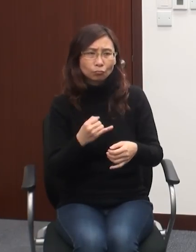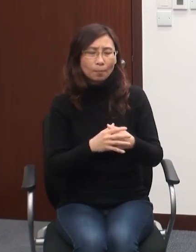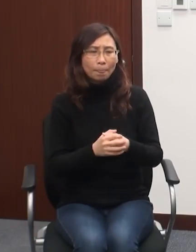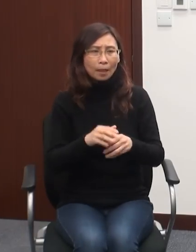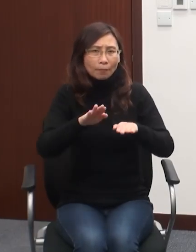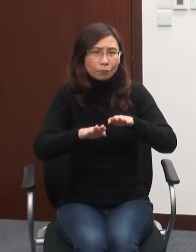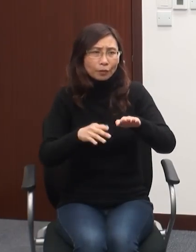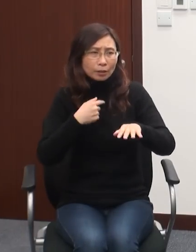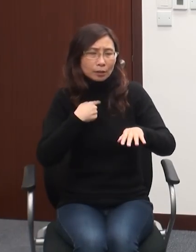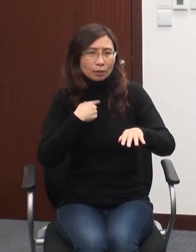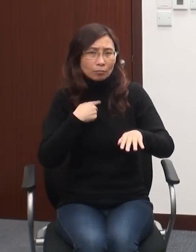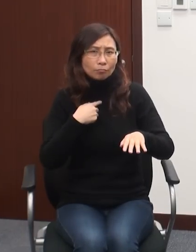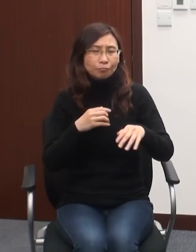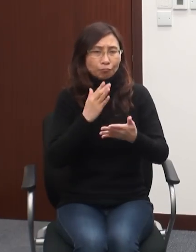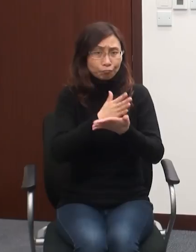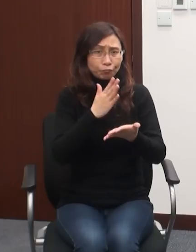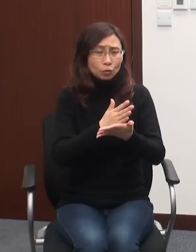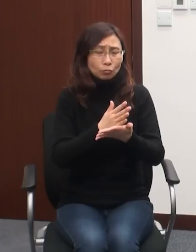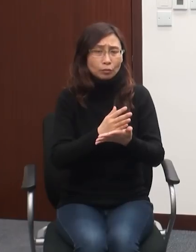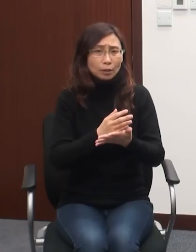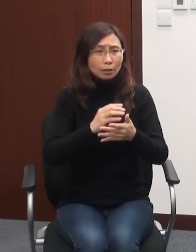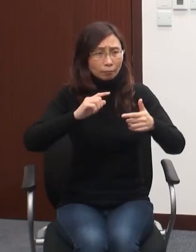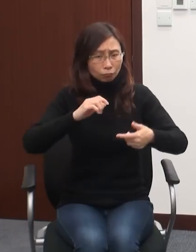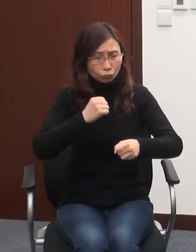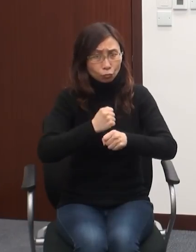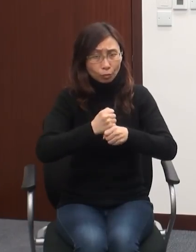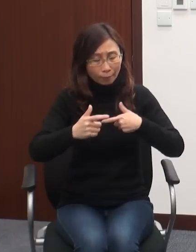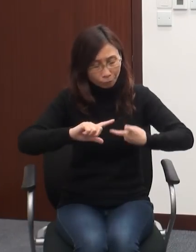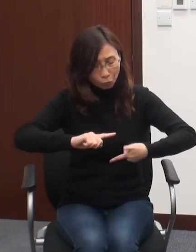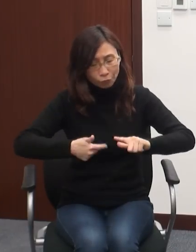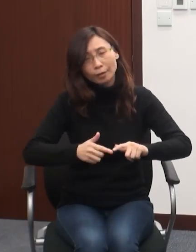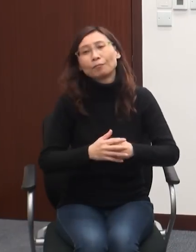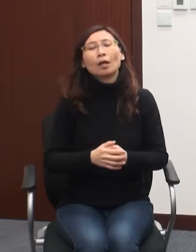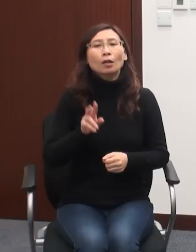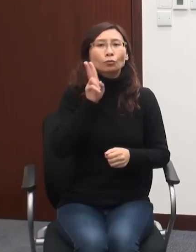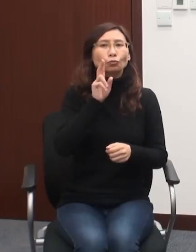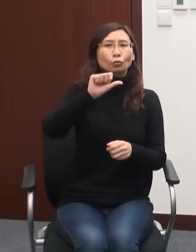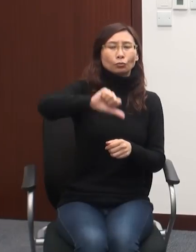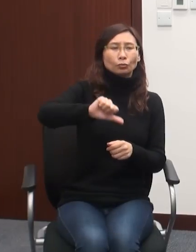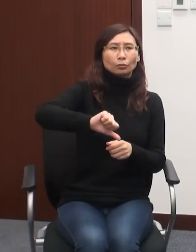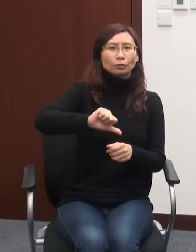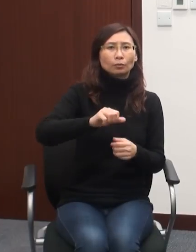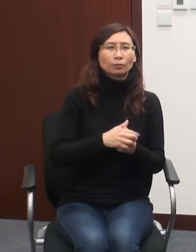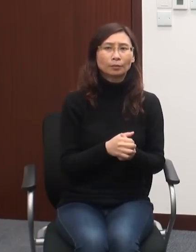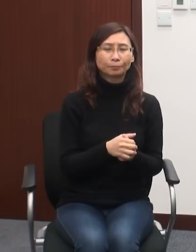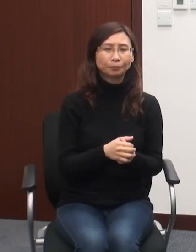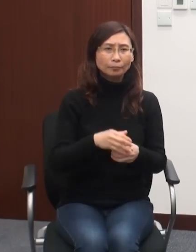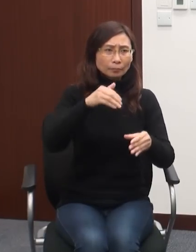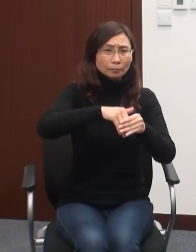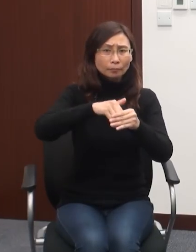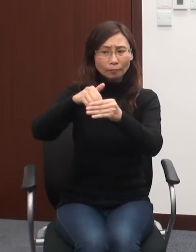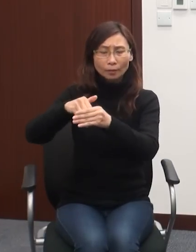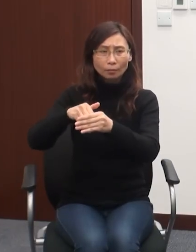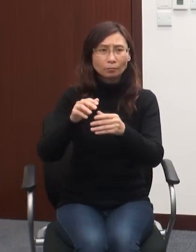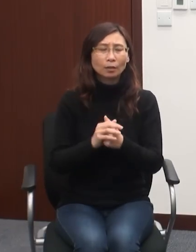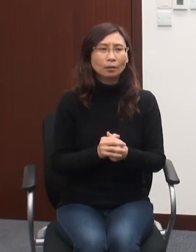步，原地踏步嘅鬥爭啦。 係咯，睇點辦 啫。如果我哋衰咗之後，俾人又買到兩幾票過咗之後，咁我哋唔